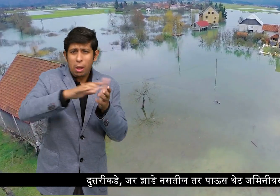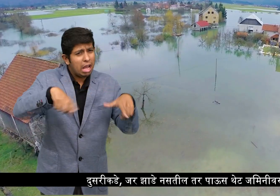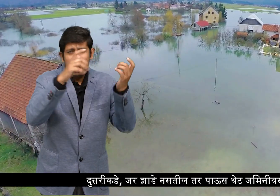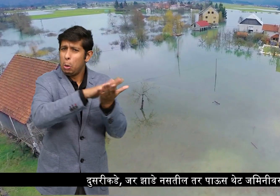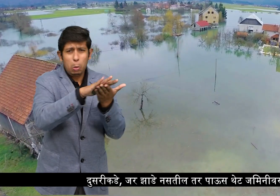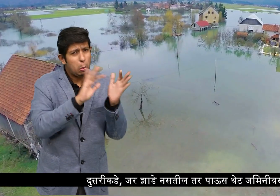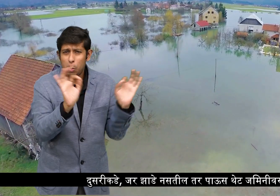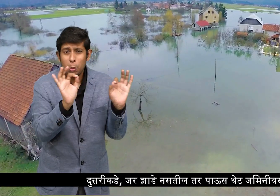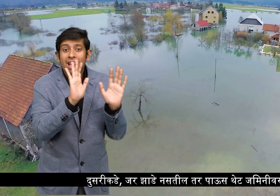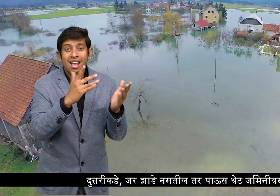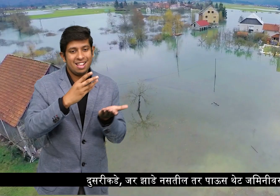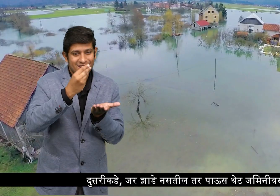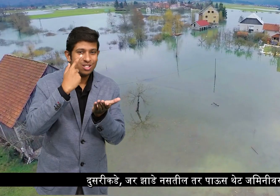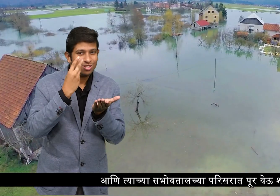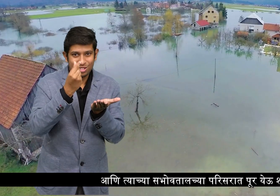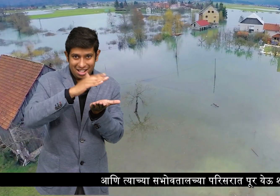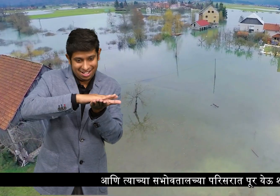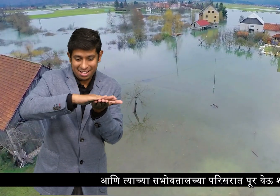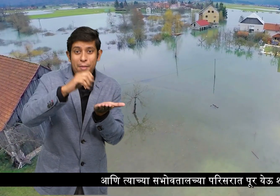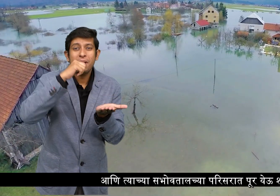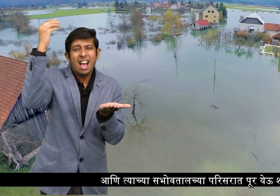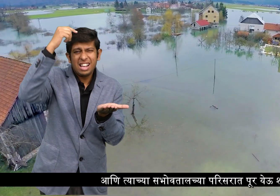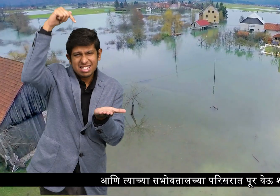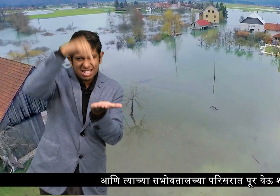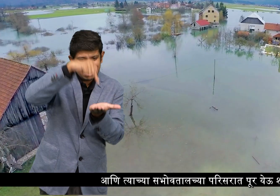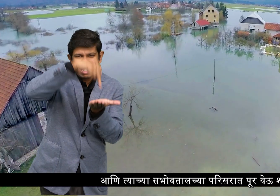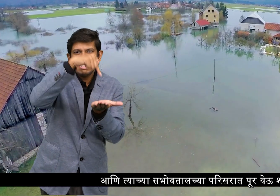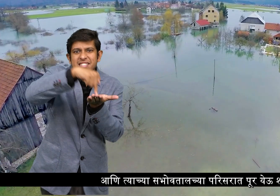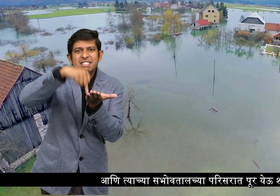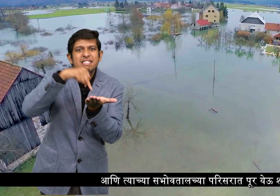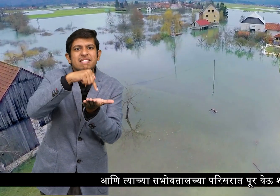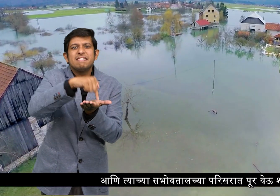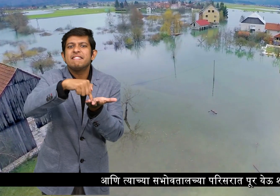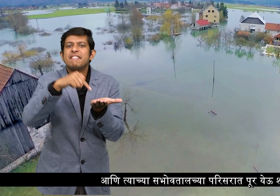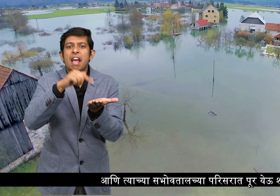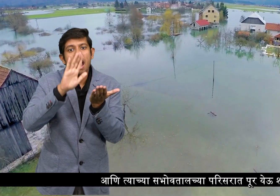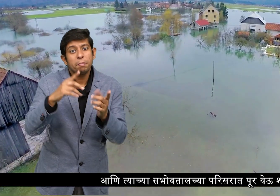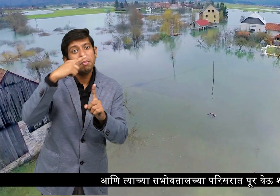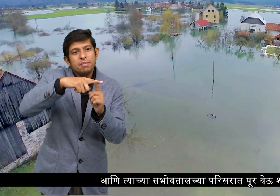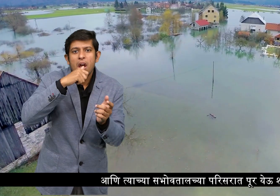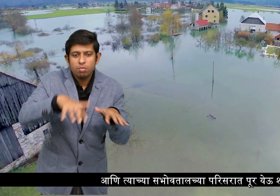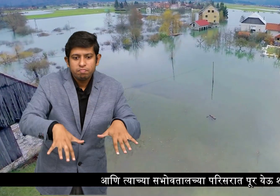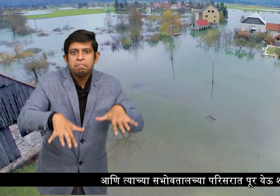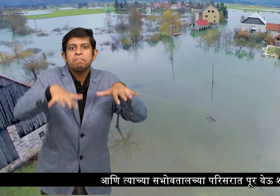थेट जमिनीवर आदळतो आणि तसाच सभोवतालच्या परिसरात पूर येऊ शकतो.